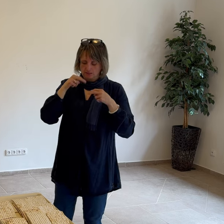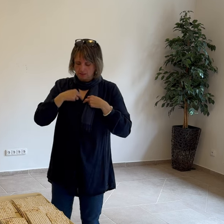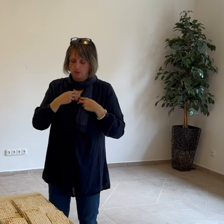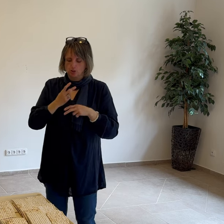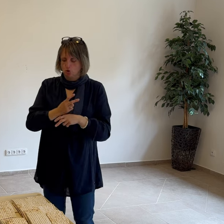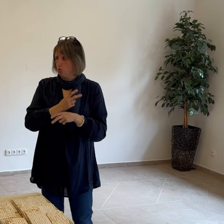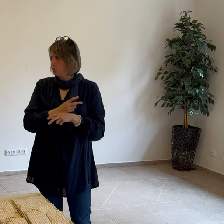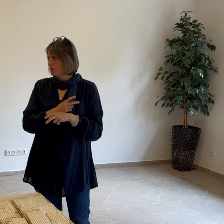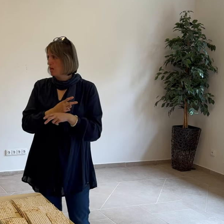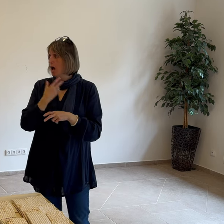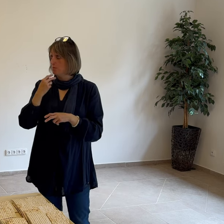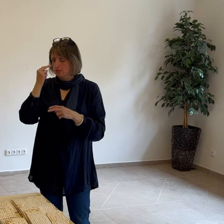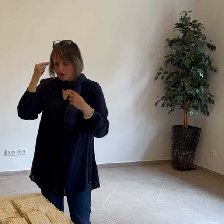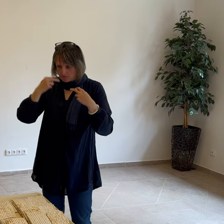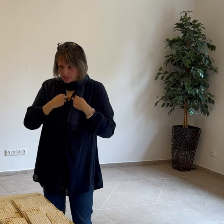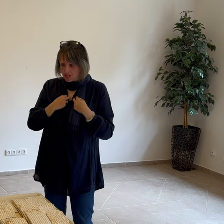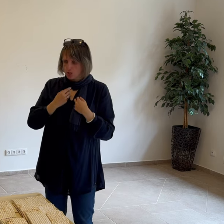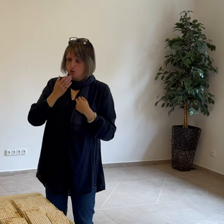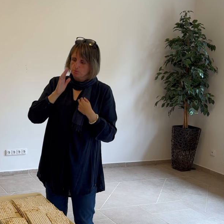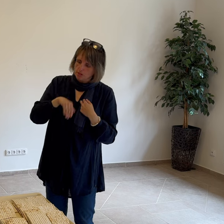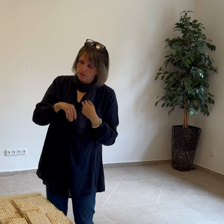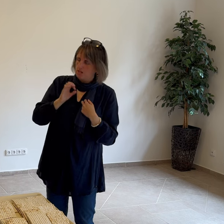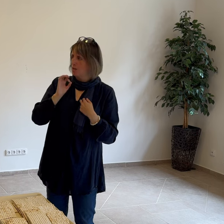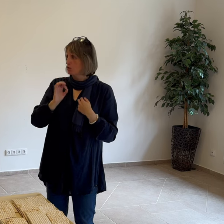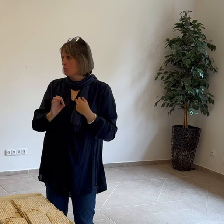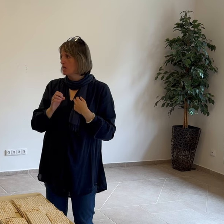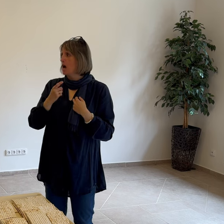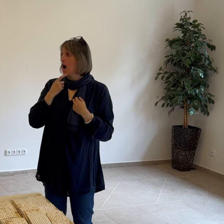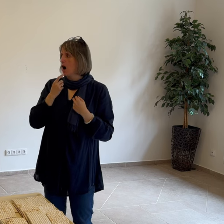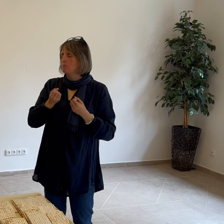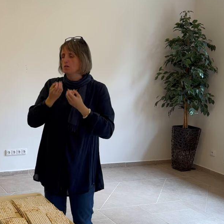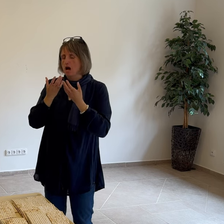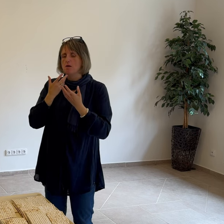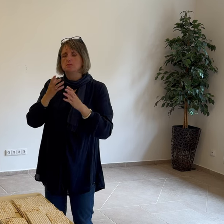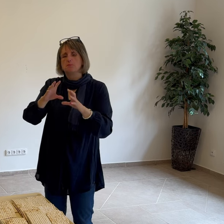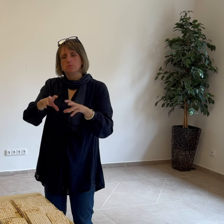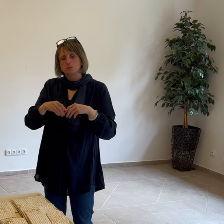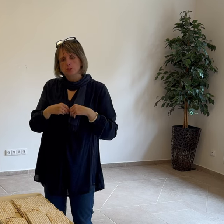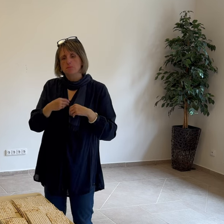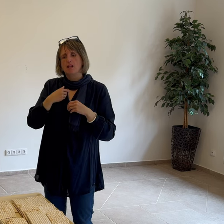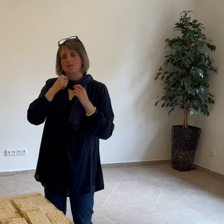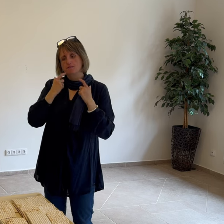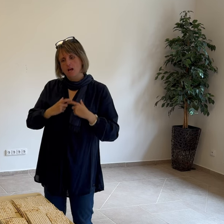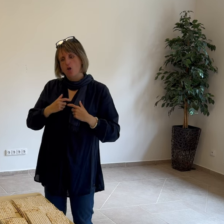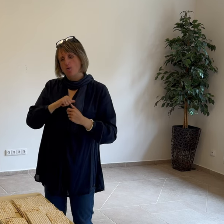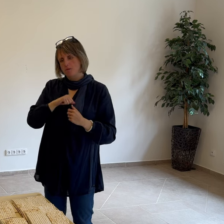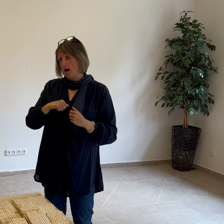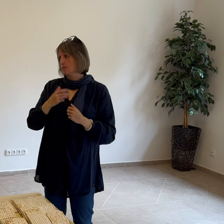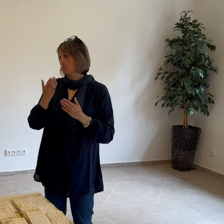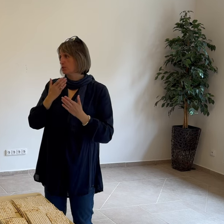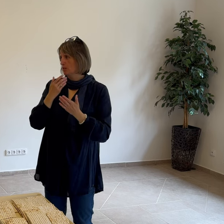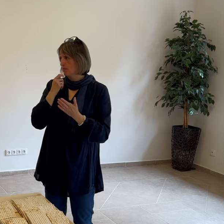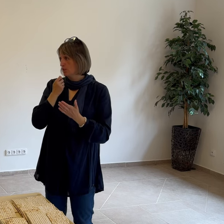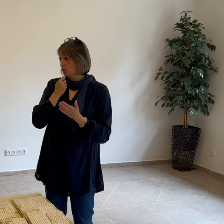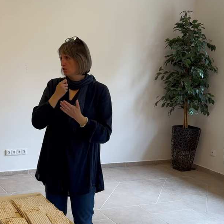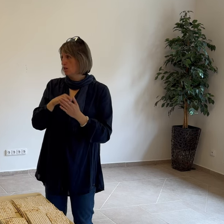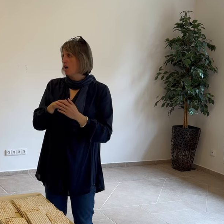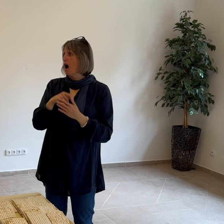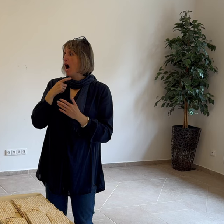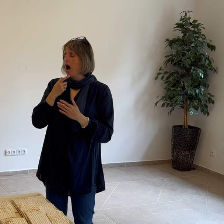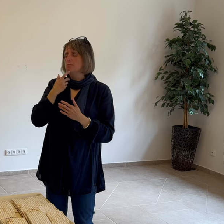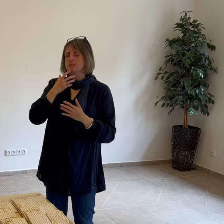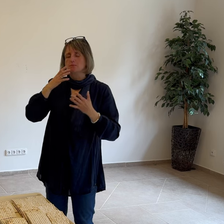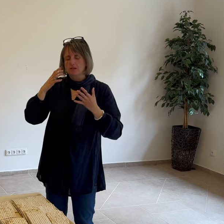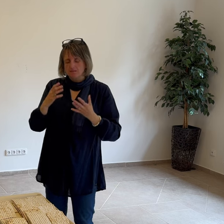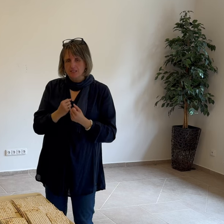pravdivě a máme zvěstovat tělo Páně při večeři tam je napsáno že zvítězili